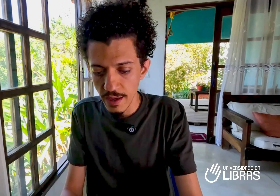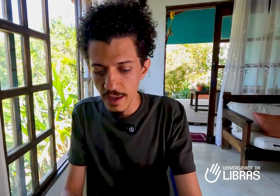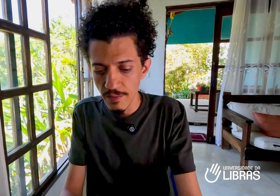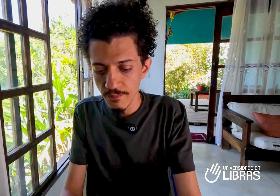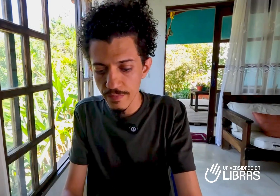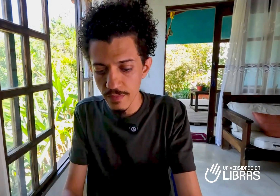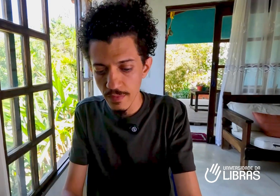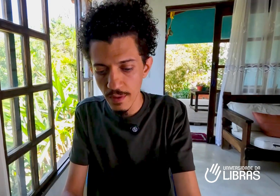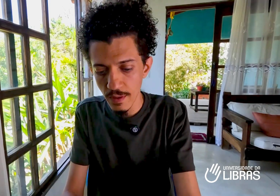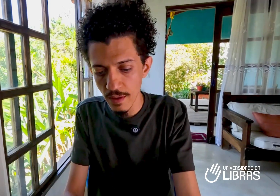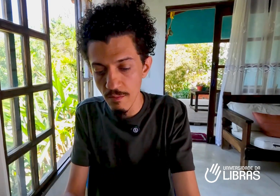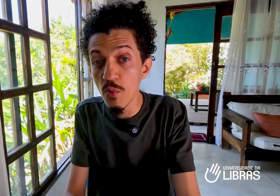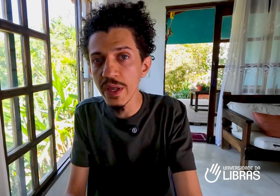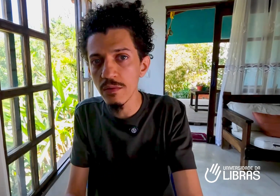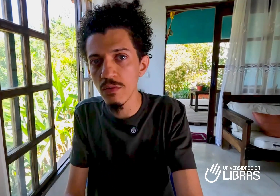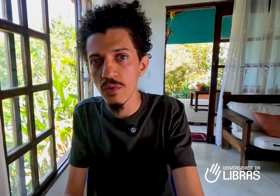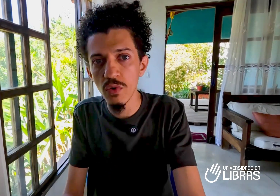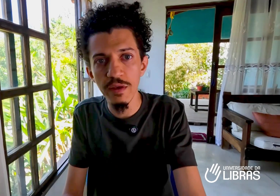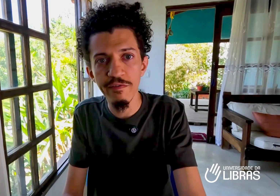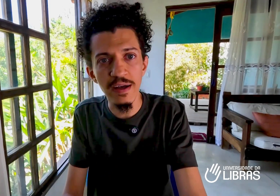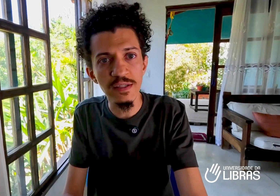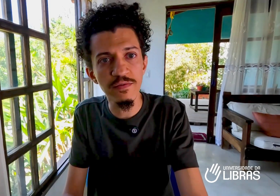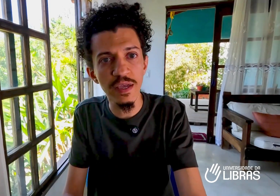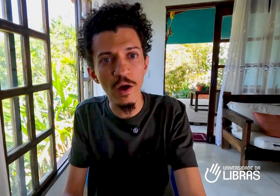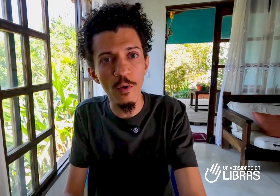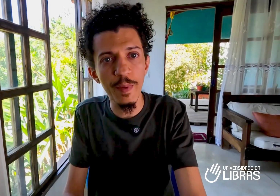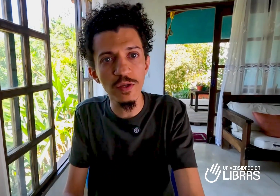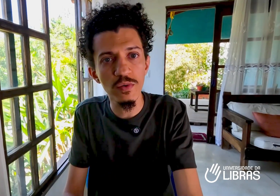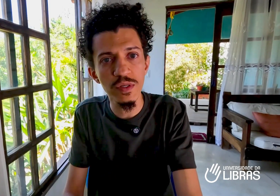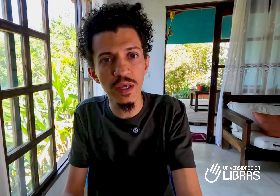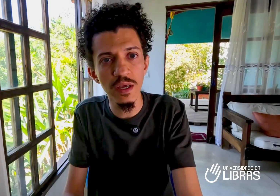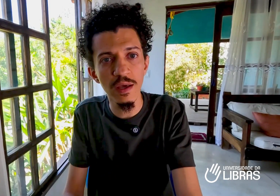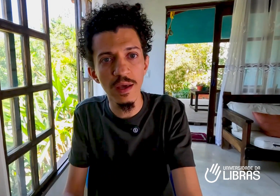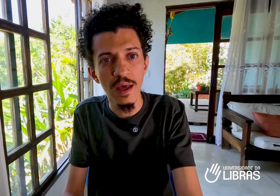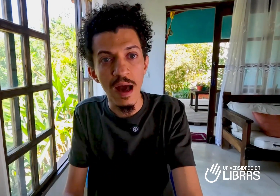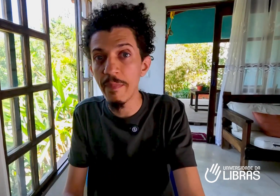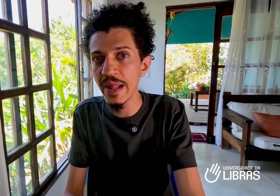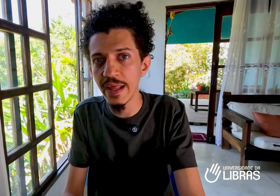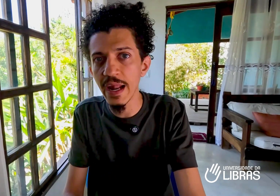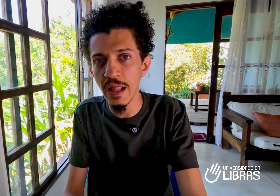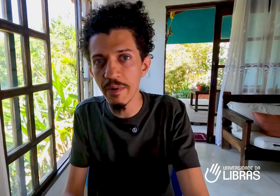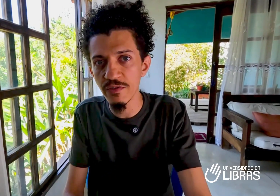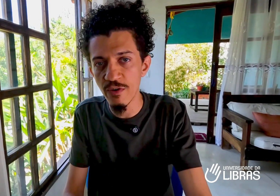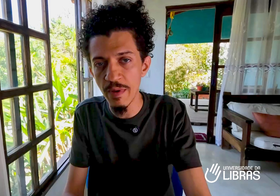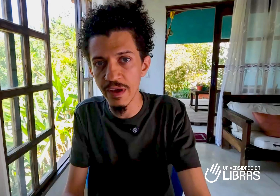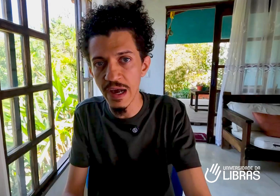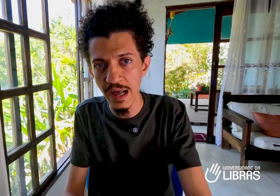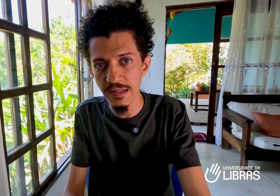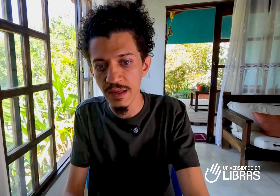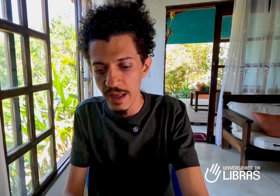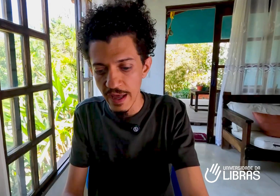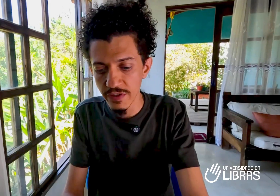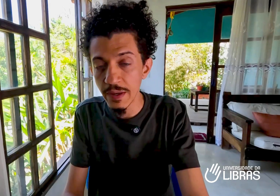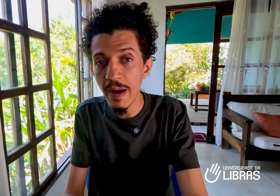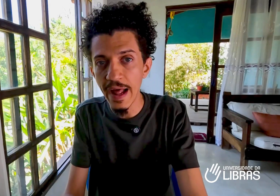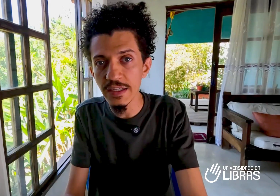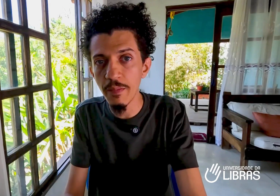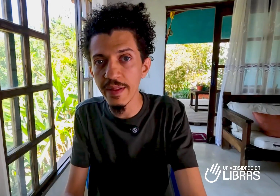Porque muito do que faz você realmente conseguir aprender a Libras de forma eficaz é você parar de aprender a